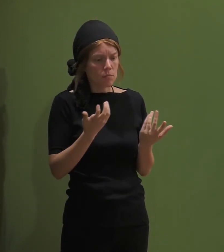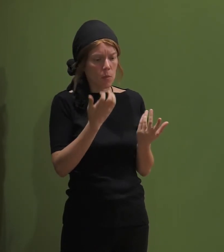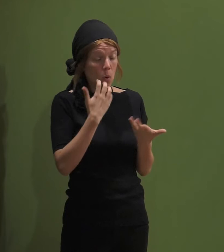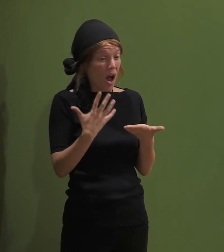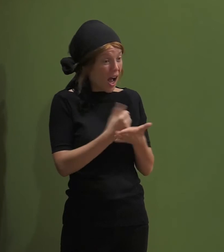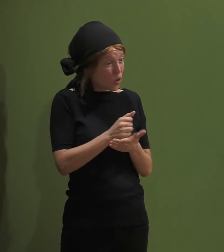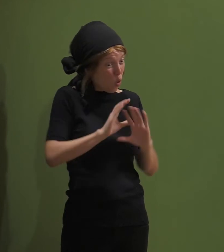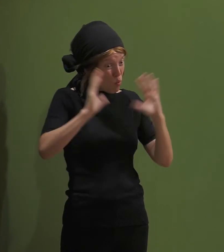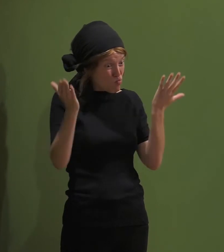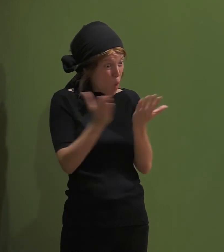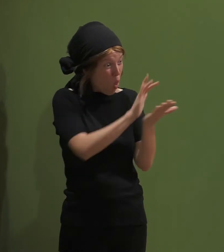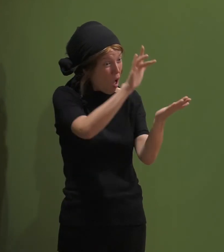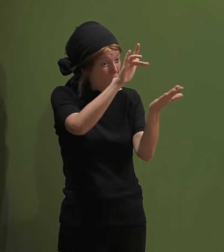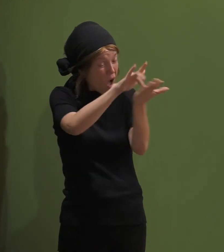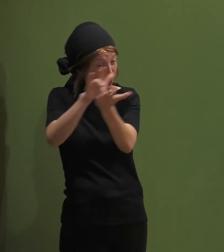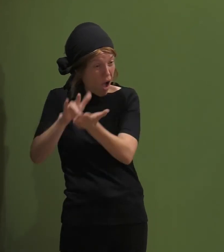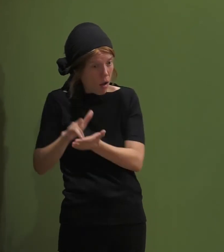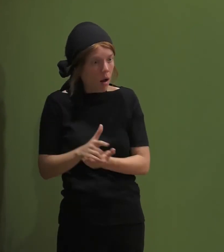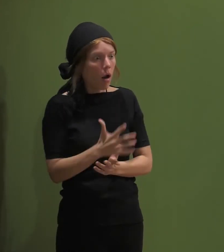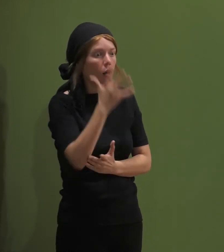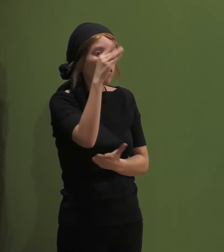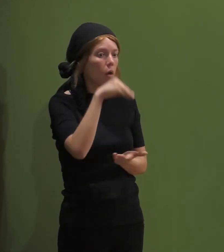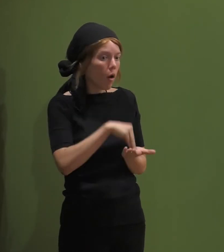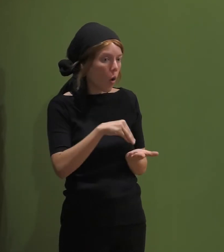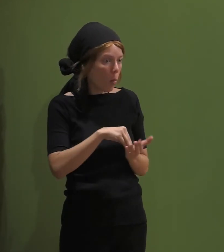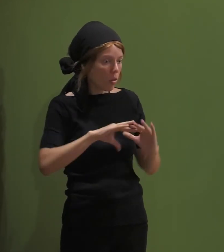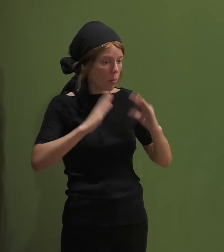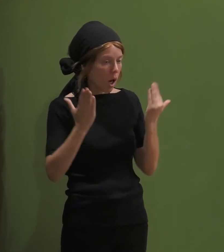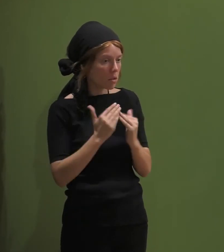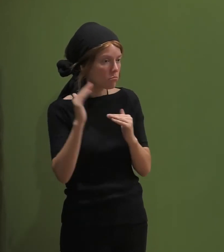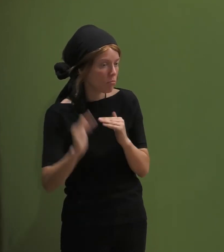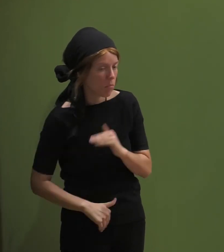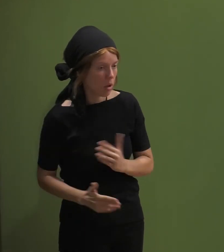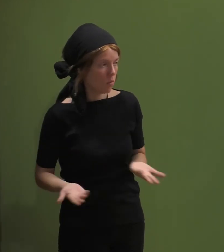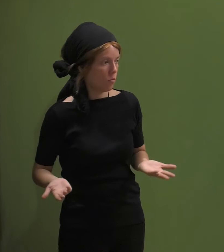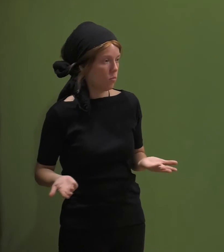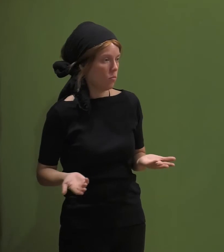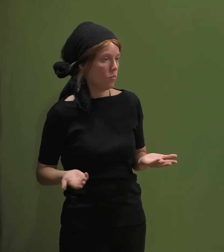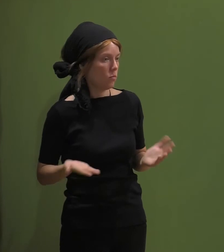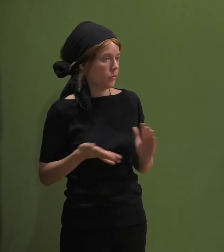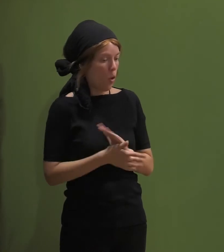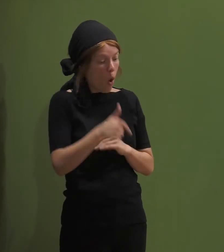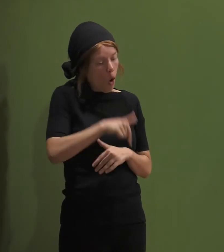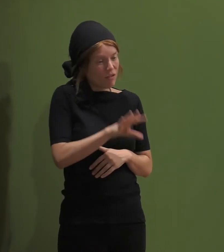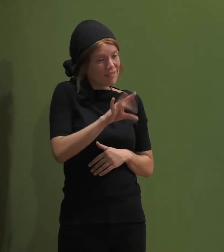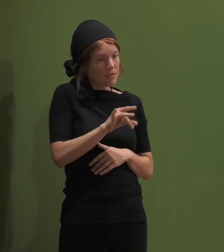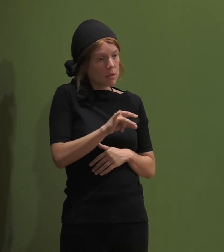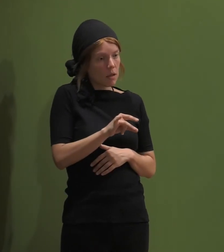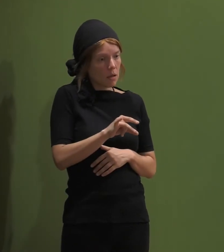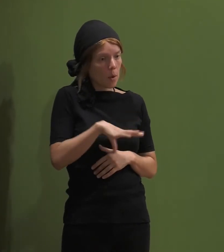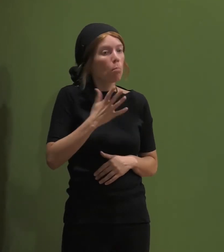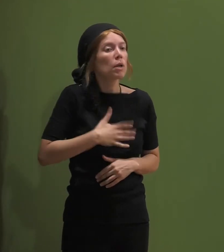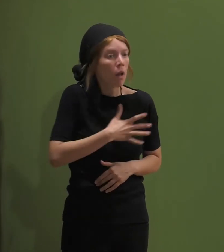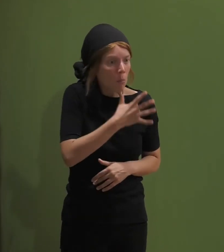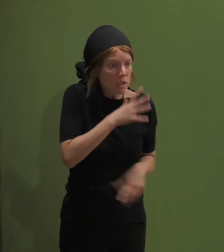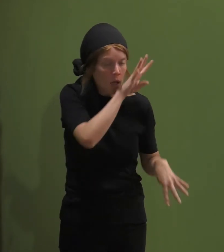todos los lugares del mundo, están consumiendo 5 veces lo que el planeta puede dar, con lo cual están construyendo el hoy sobre las cenizas del mañana,